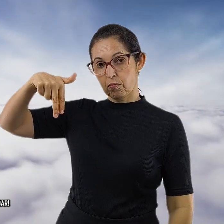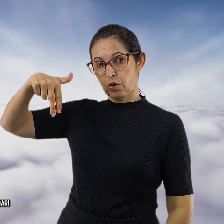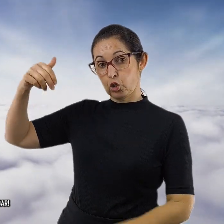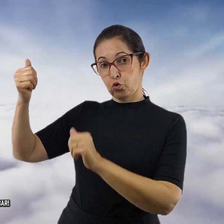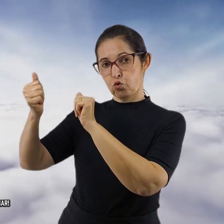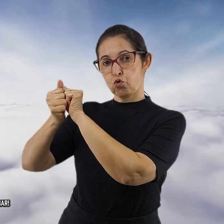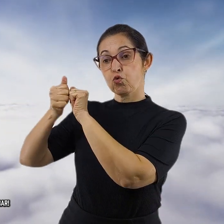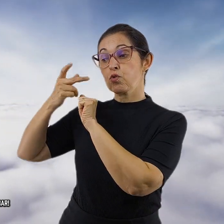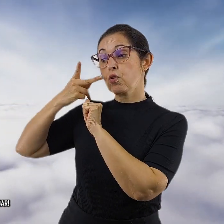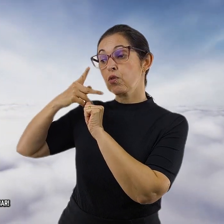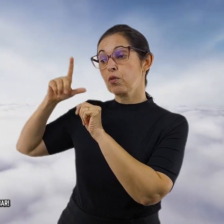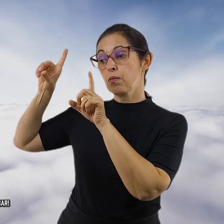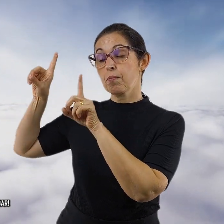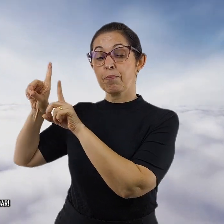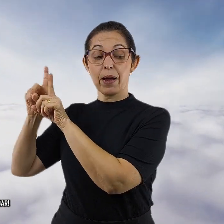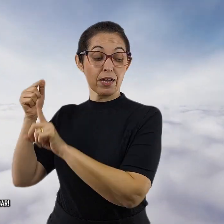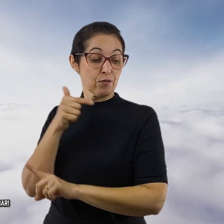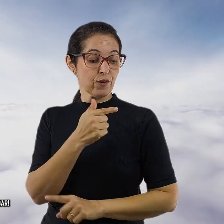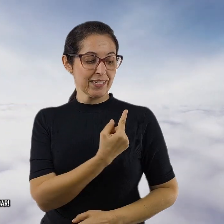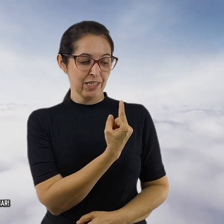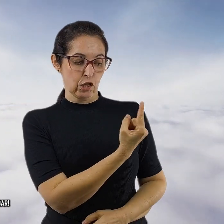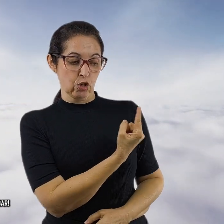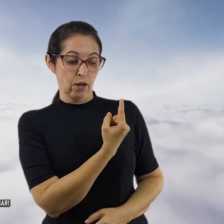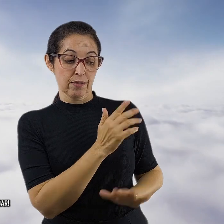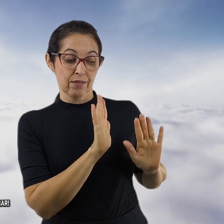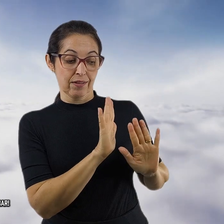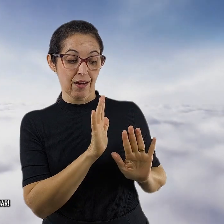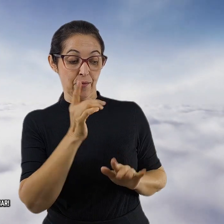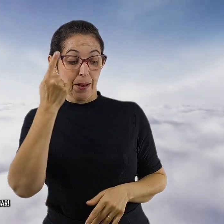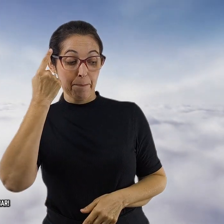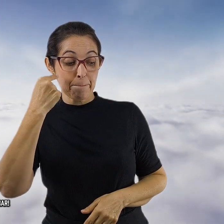o Pai, não vos deixou órfãos,